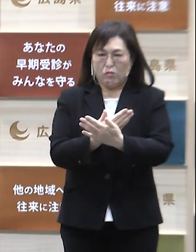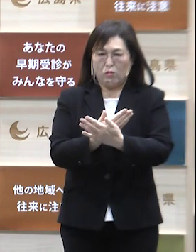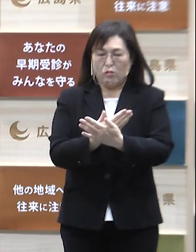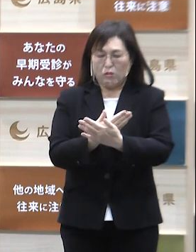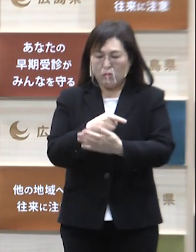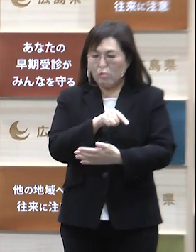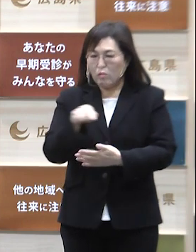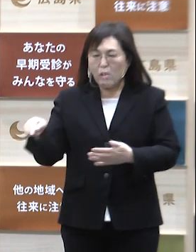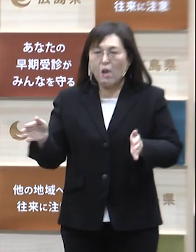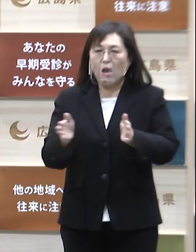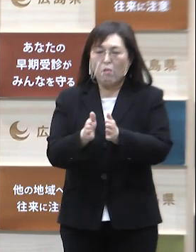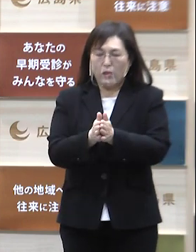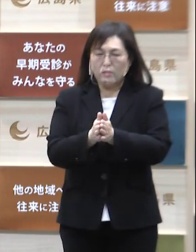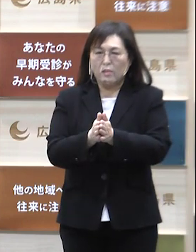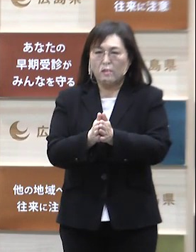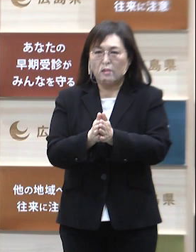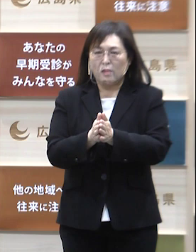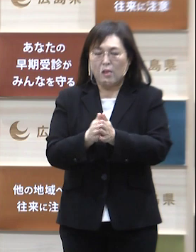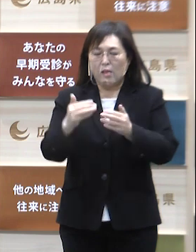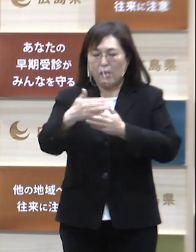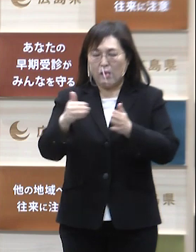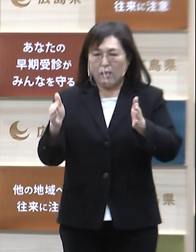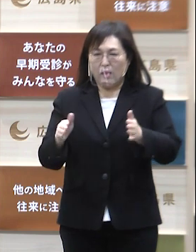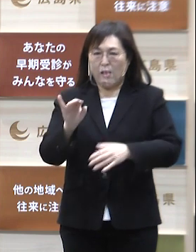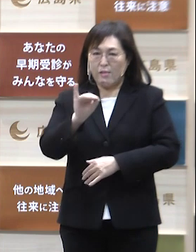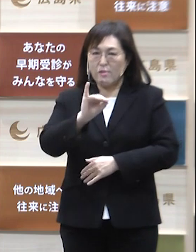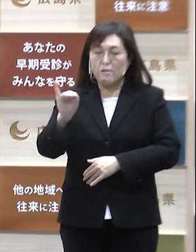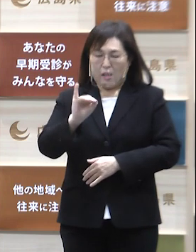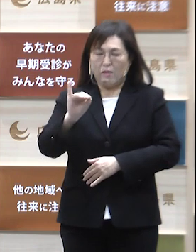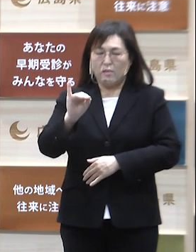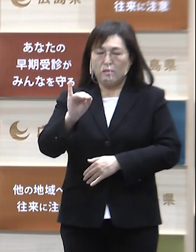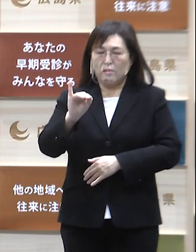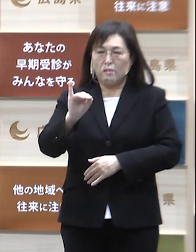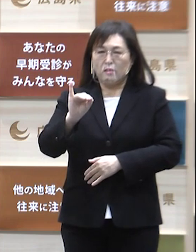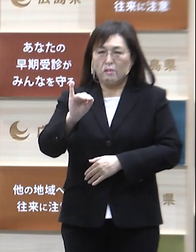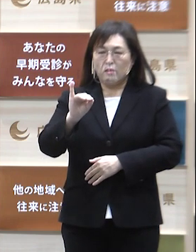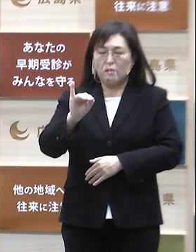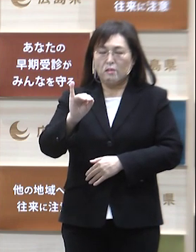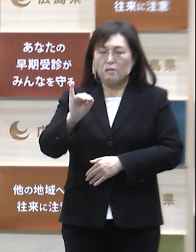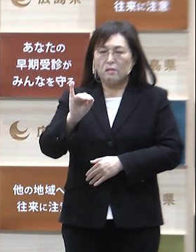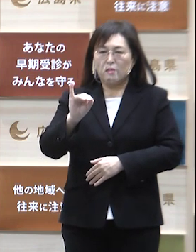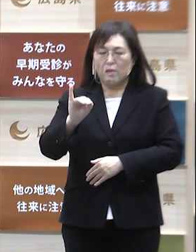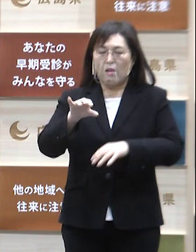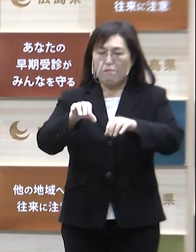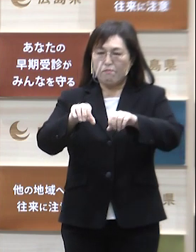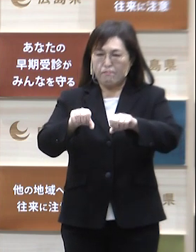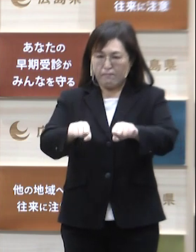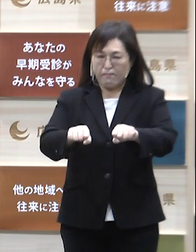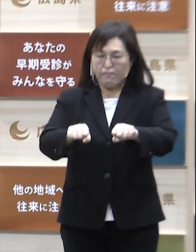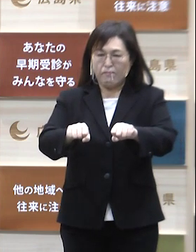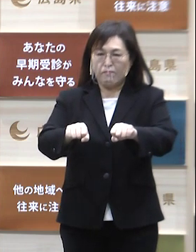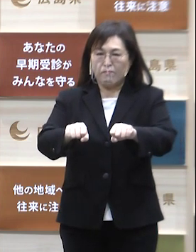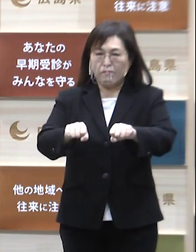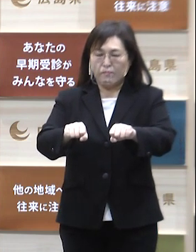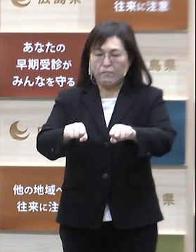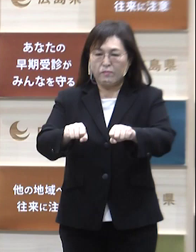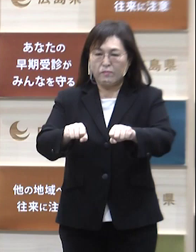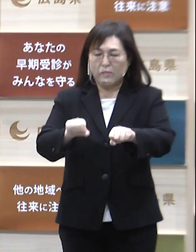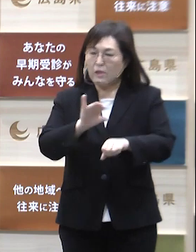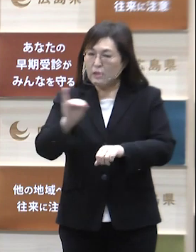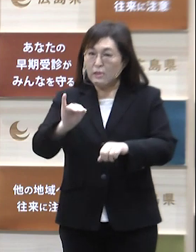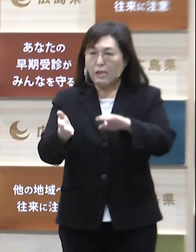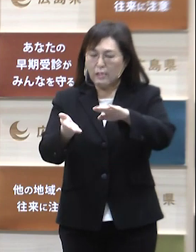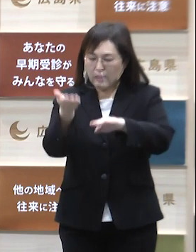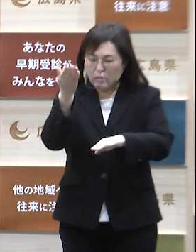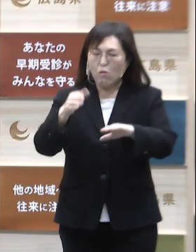体で1000室の宿泊療養施設を確保、以上ですね、確保